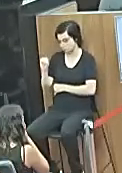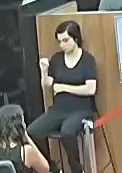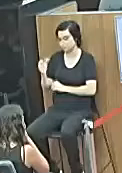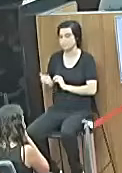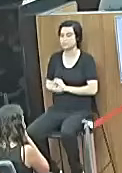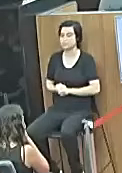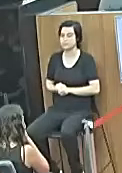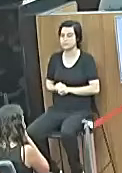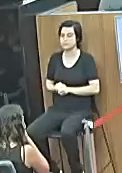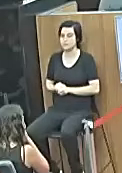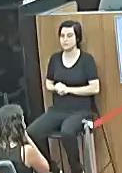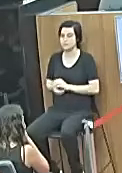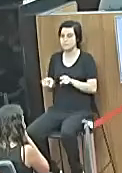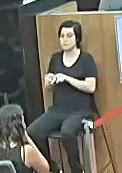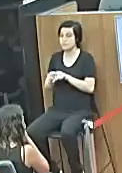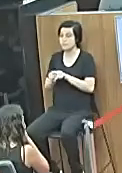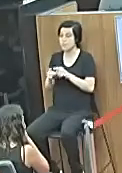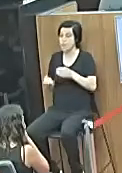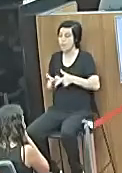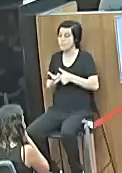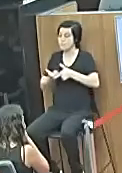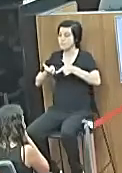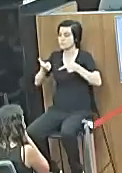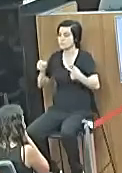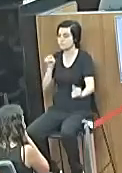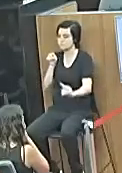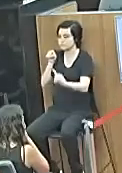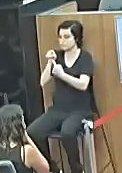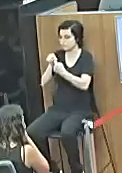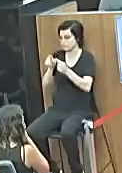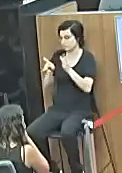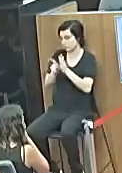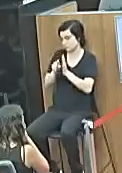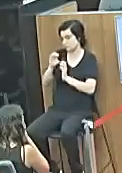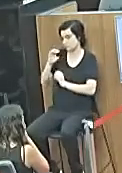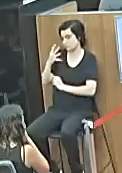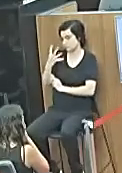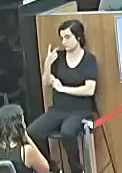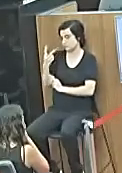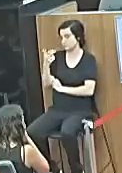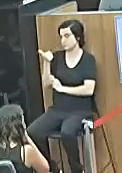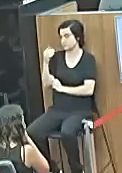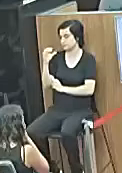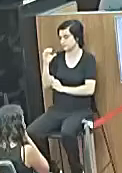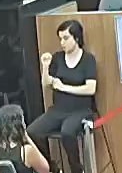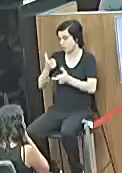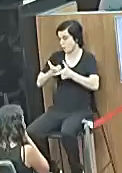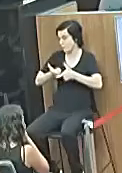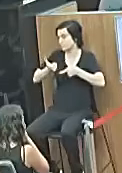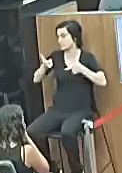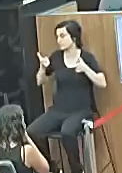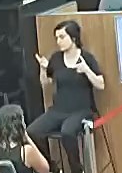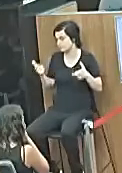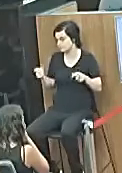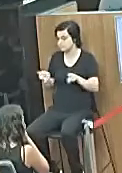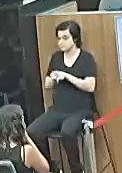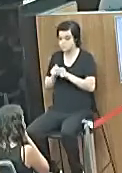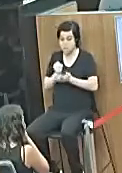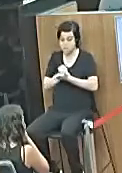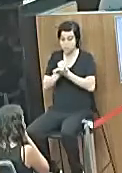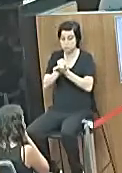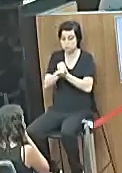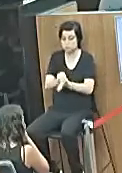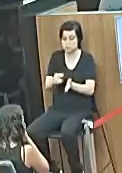incrementar a meta financeira da ação 4210 assistência técnica e extensão rural